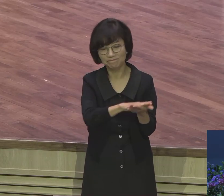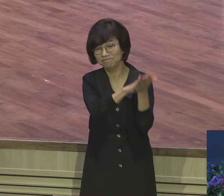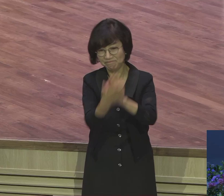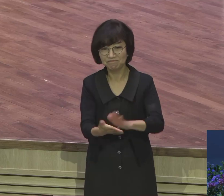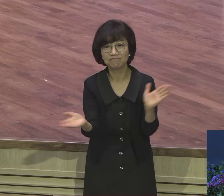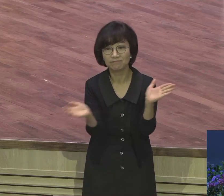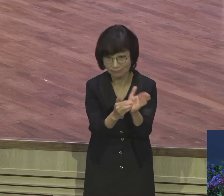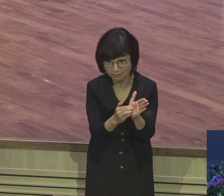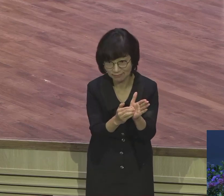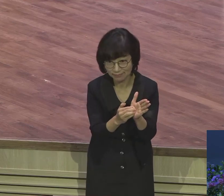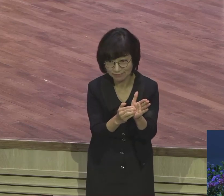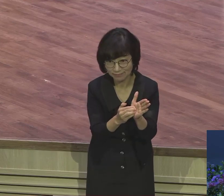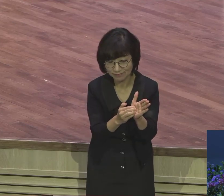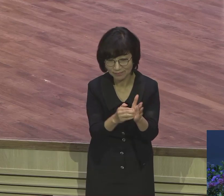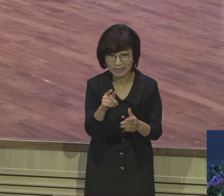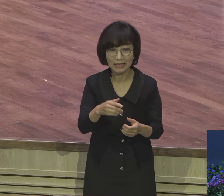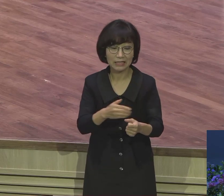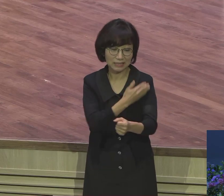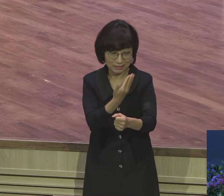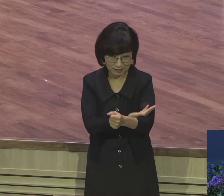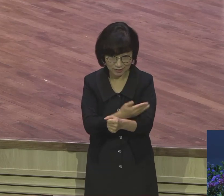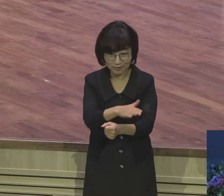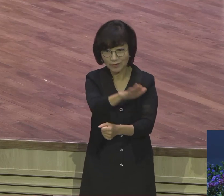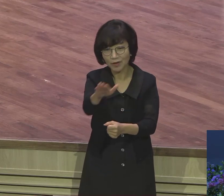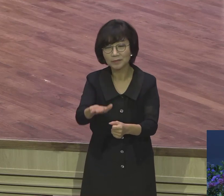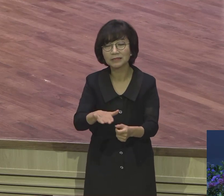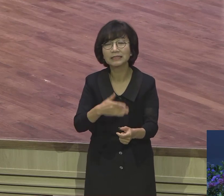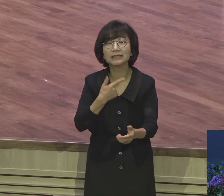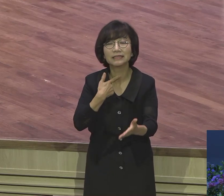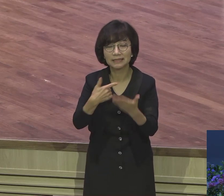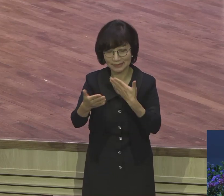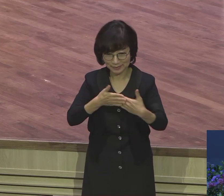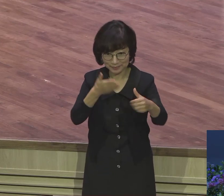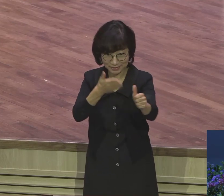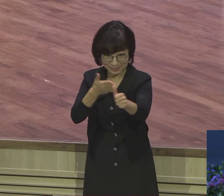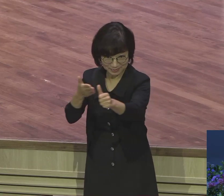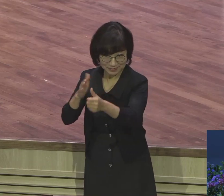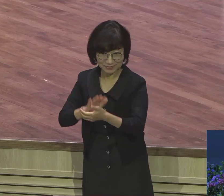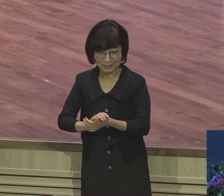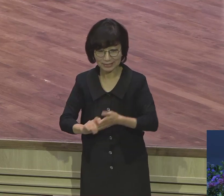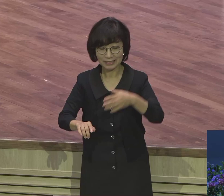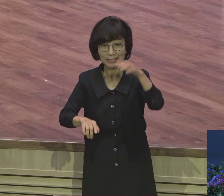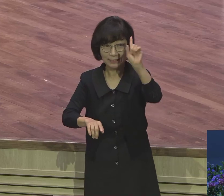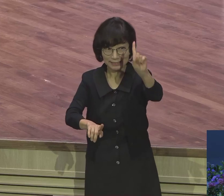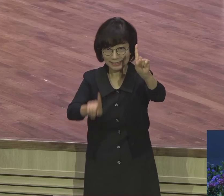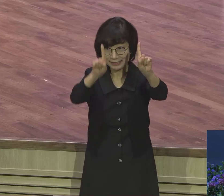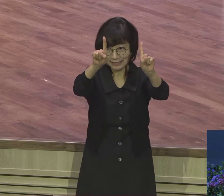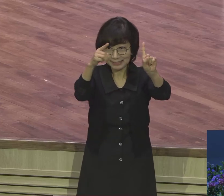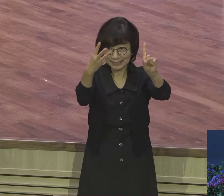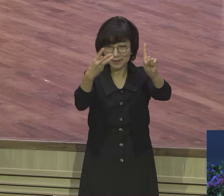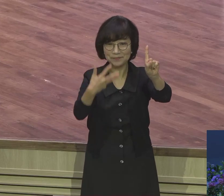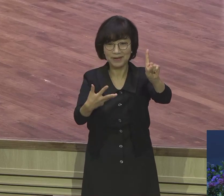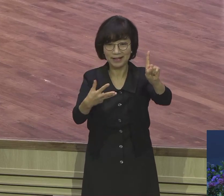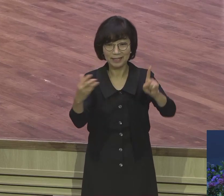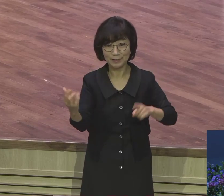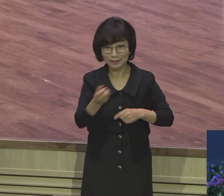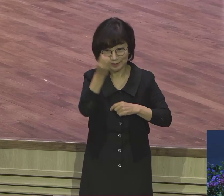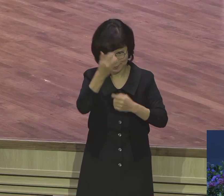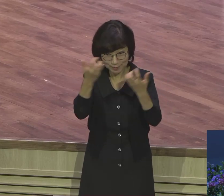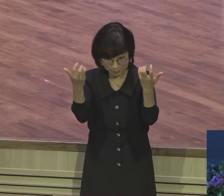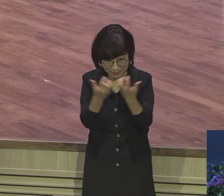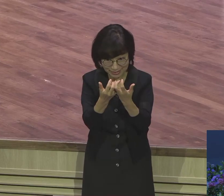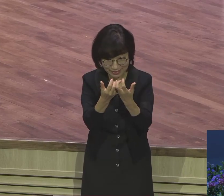삶속에 체험하시기 바랍니다. 138의 성령충만 오직 성령충만 오늘 찬양이 힘이 있잖아요.